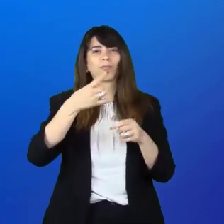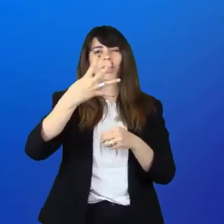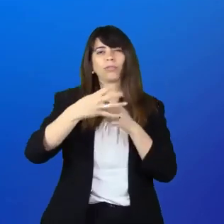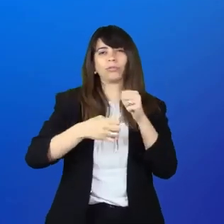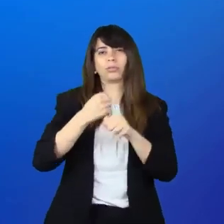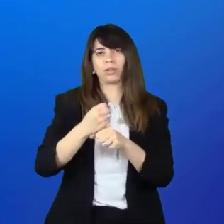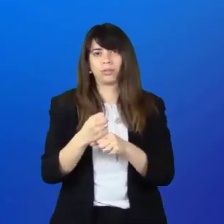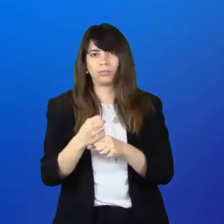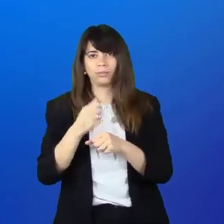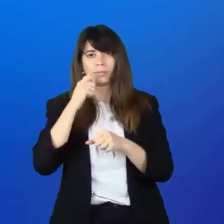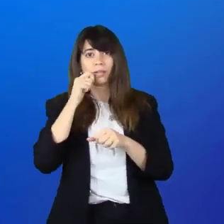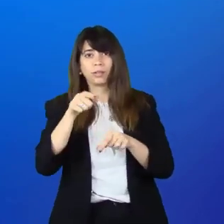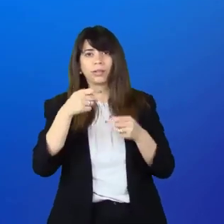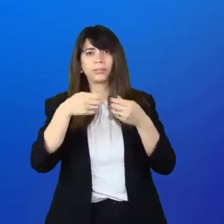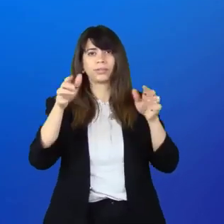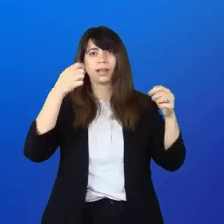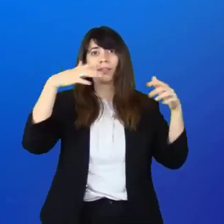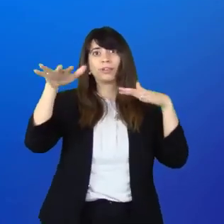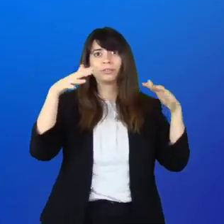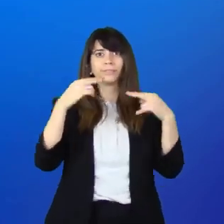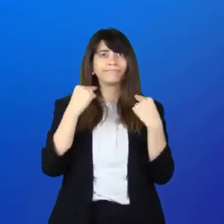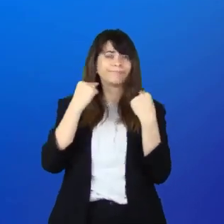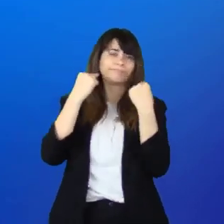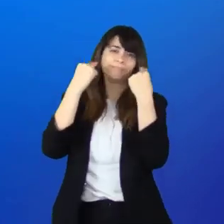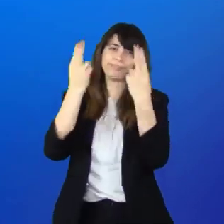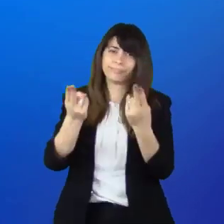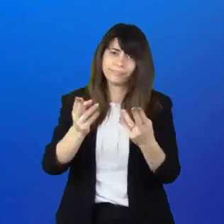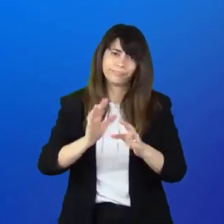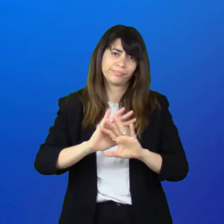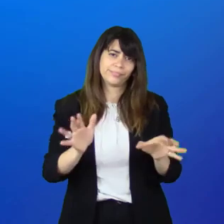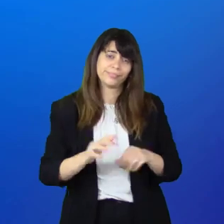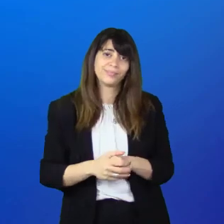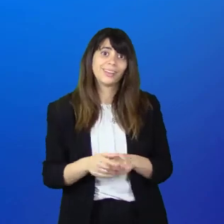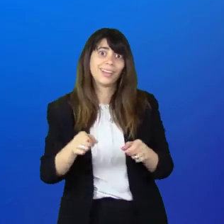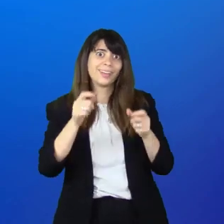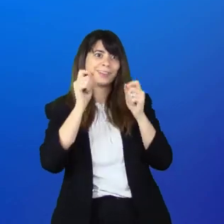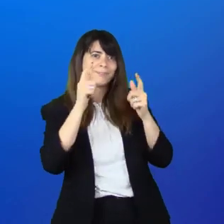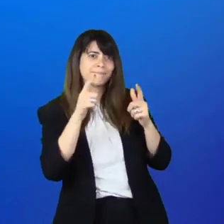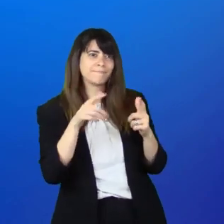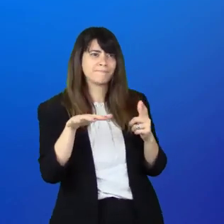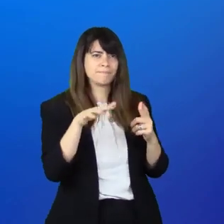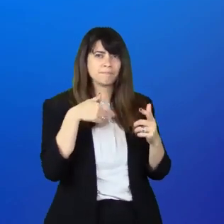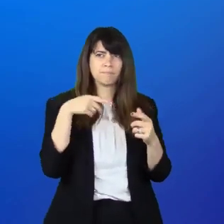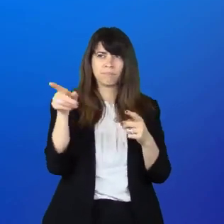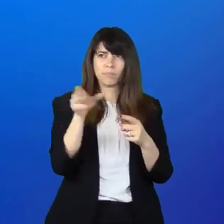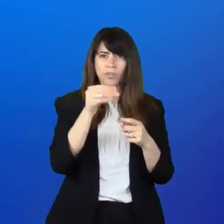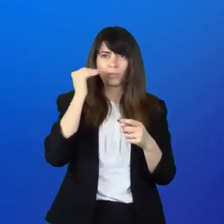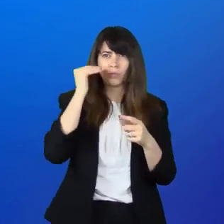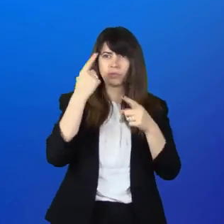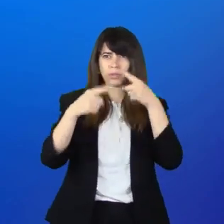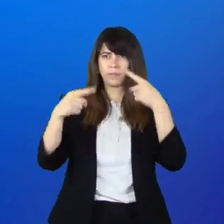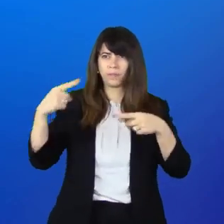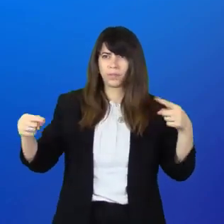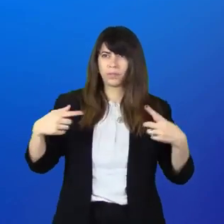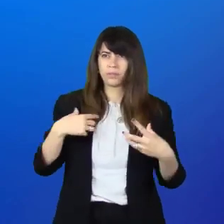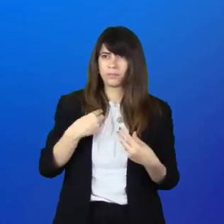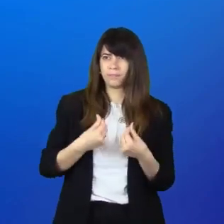identidad. Y eso fue a los 14 años, donde tuve una época de mucha rebeldía. Y empecé a ver a los profesores que eran todos distintos, me